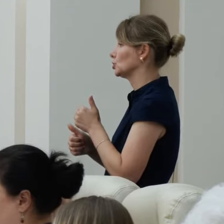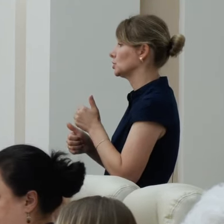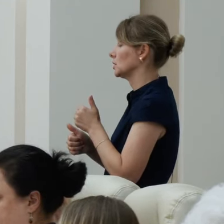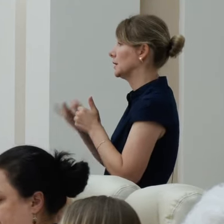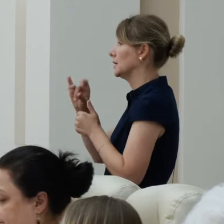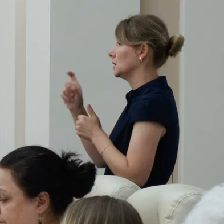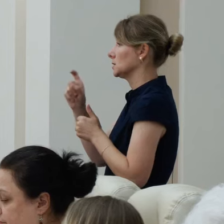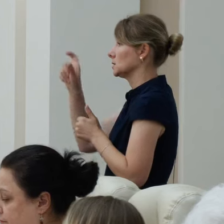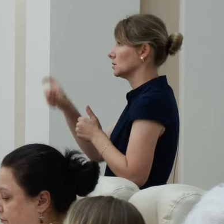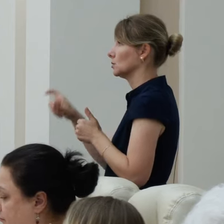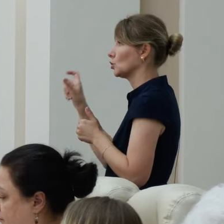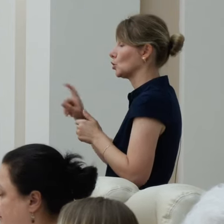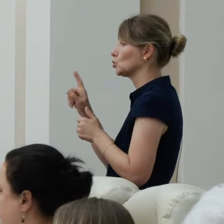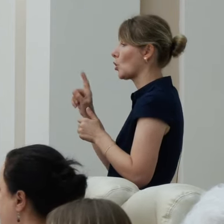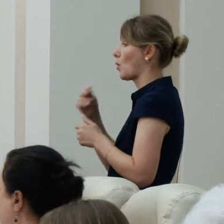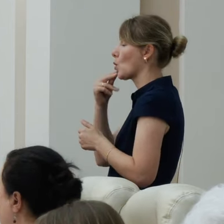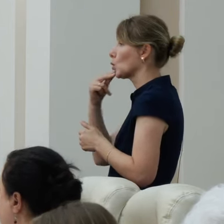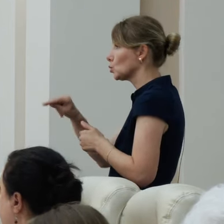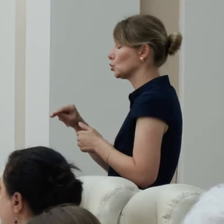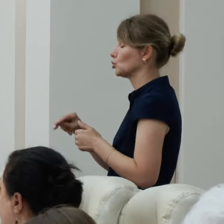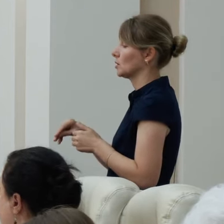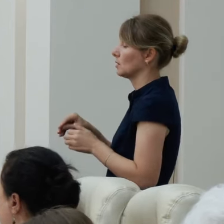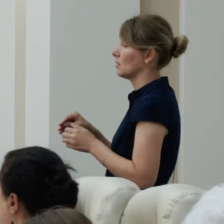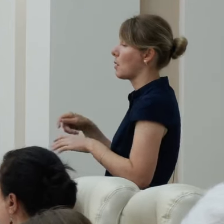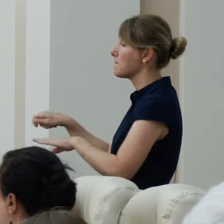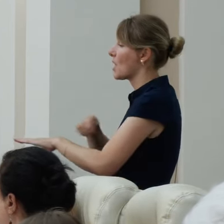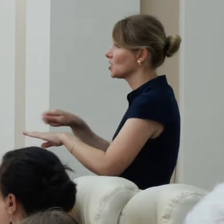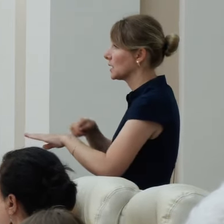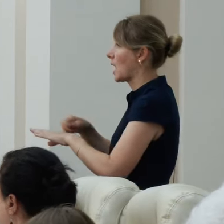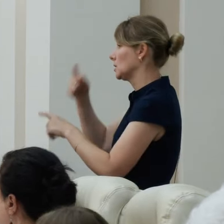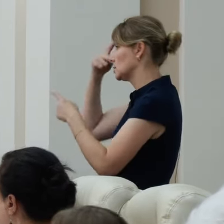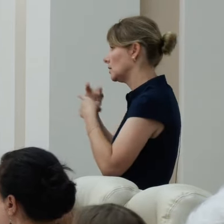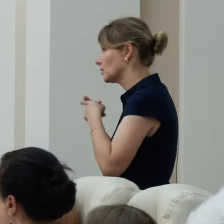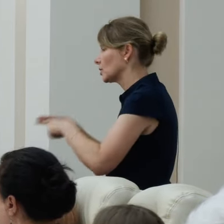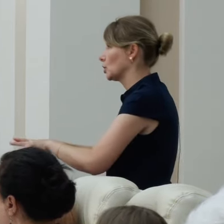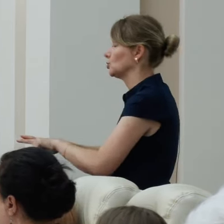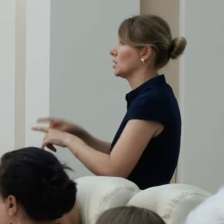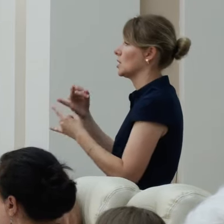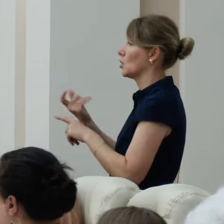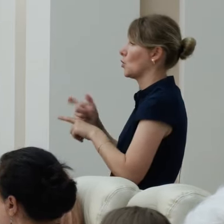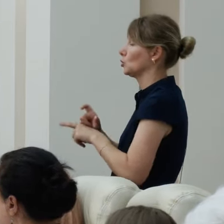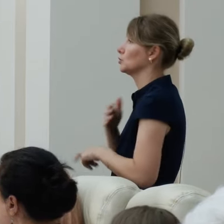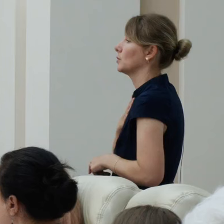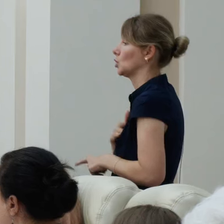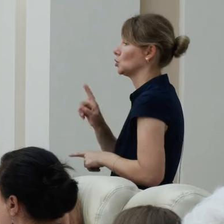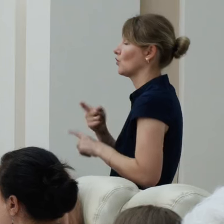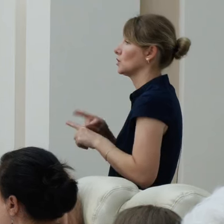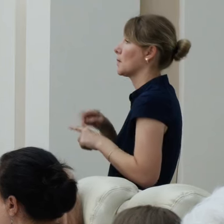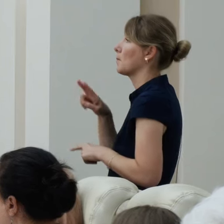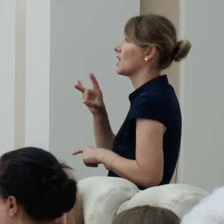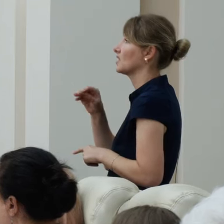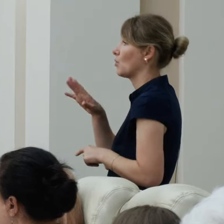dezvoltarea de materiale resursă, dezvoltarea de conținuturi digitale și mă bucur tare mult să aud de această platformă